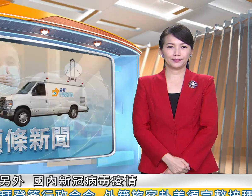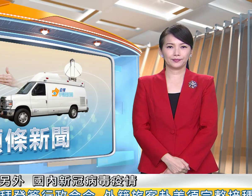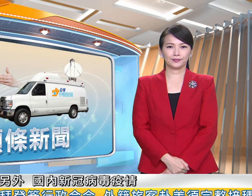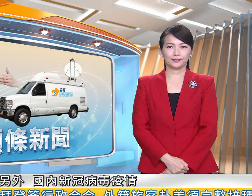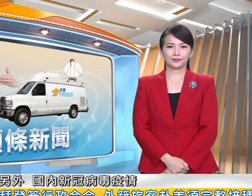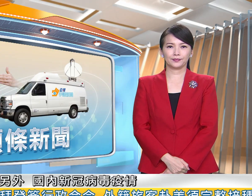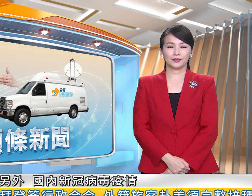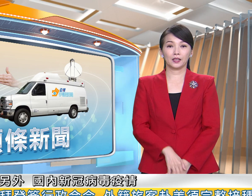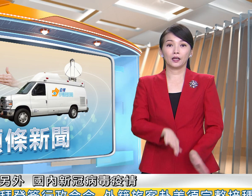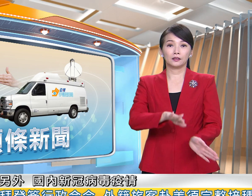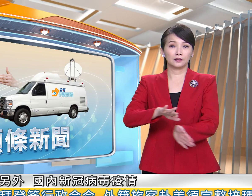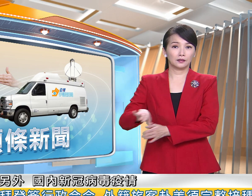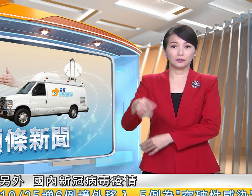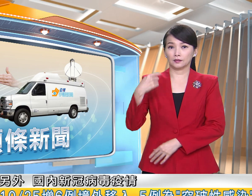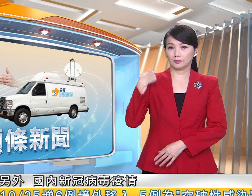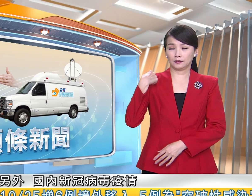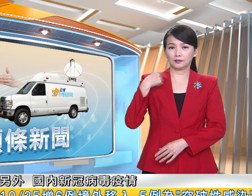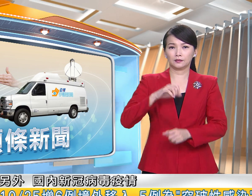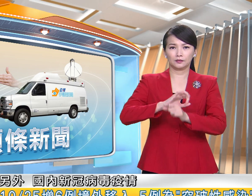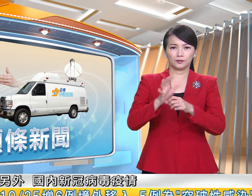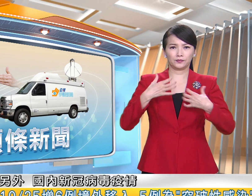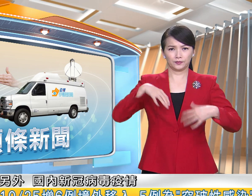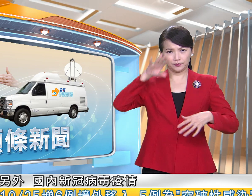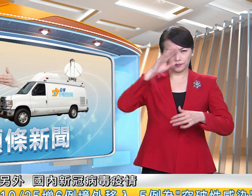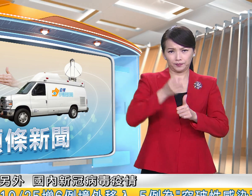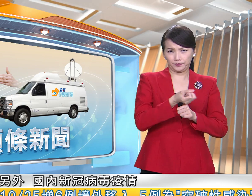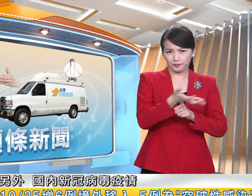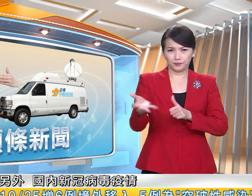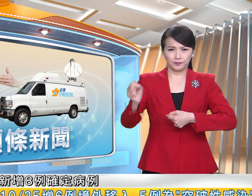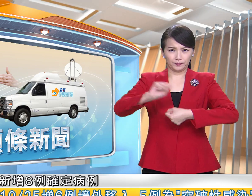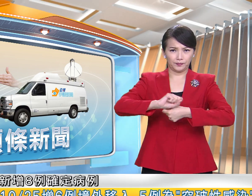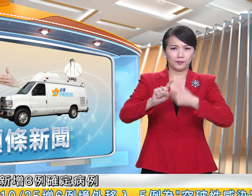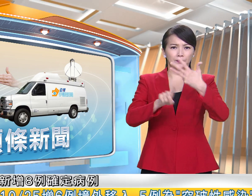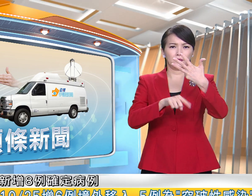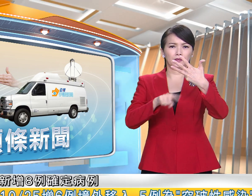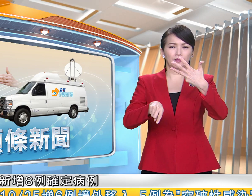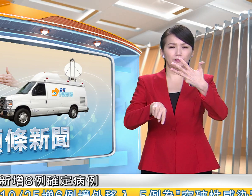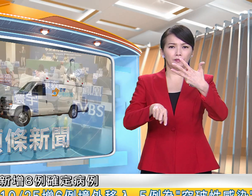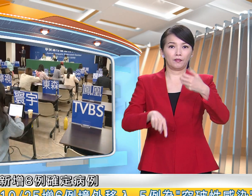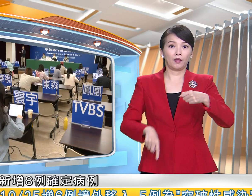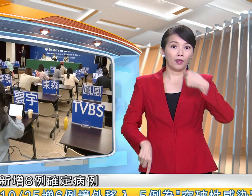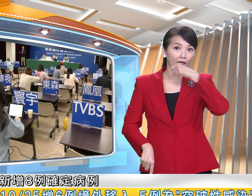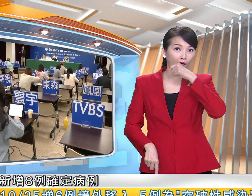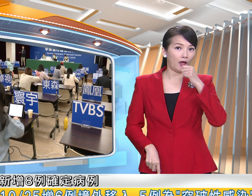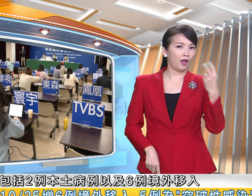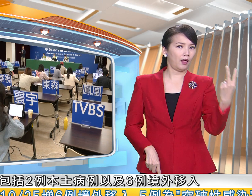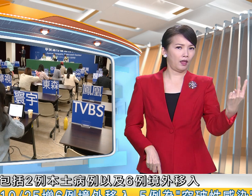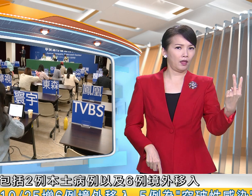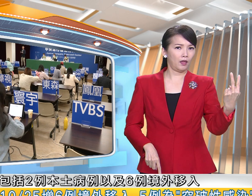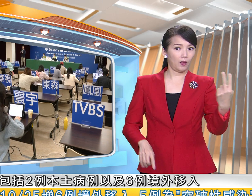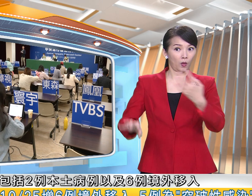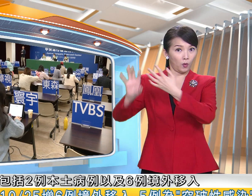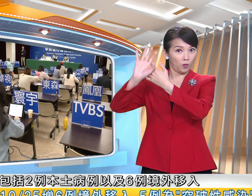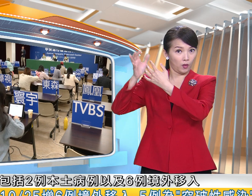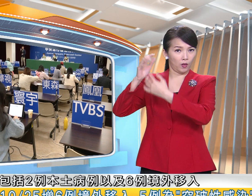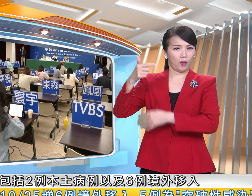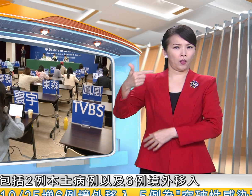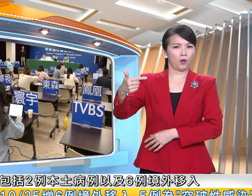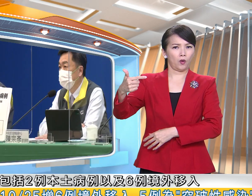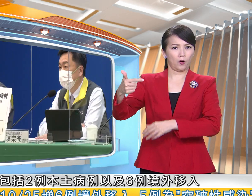而另外，国内新冠疫情新增了8例的确定病例，包括2例本土病例以及